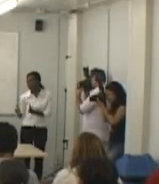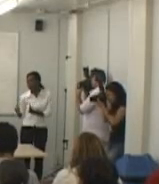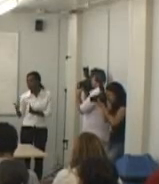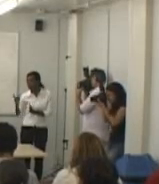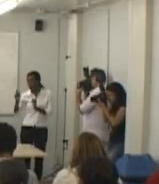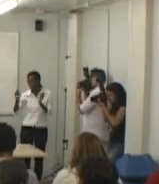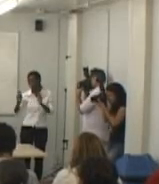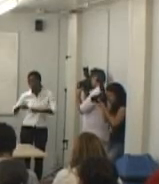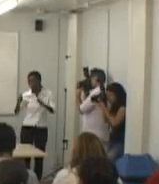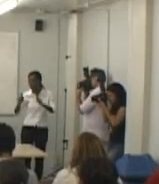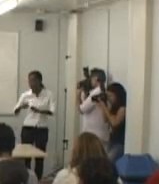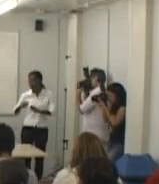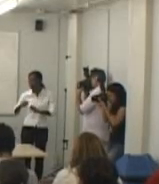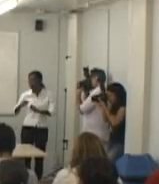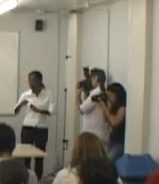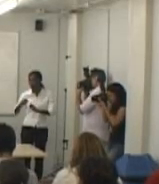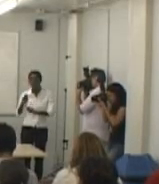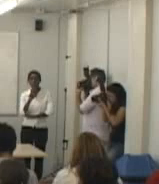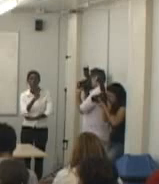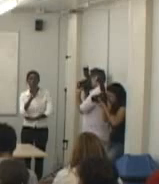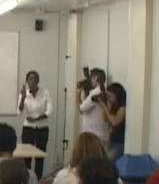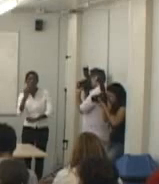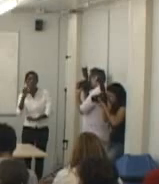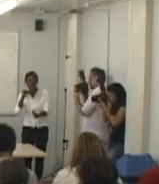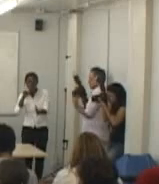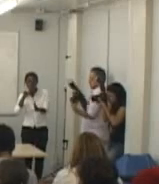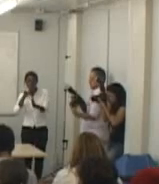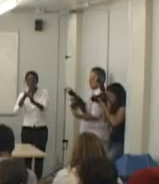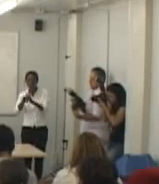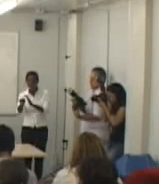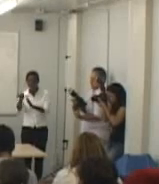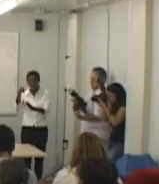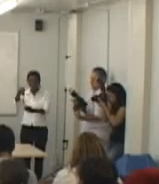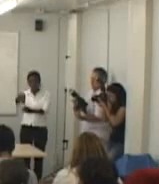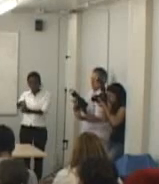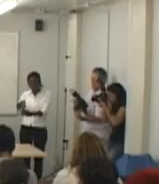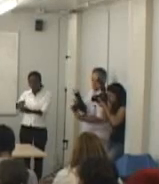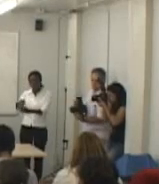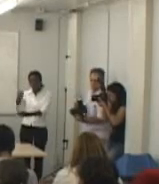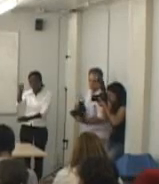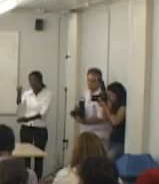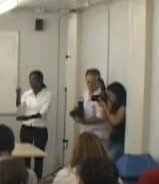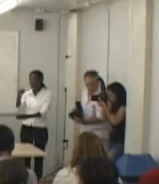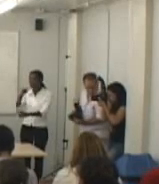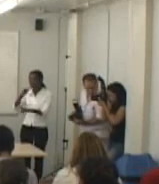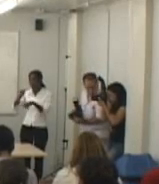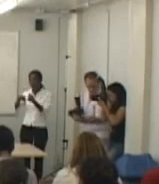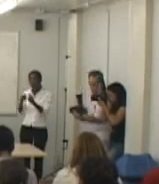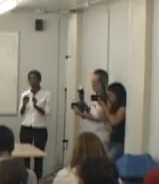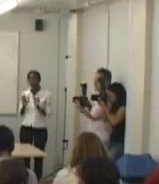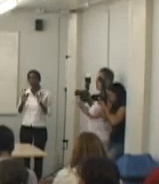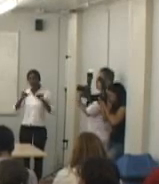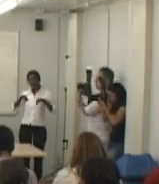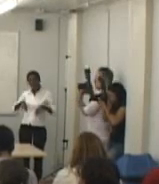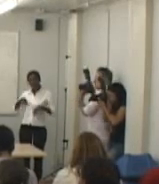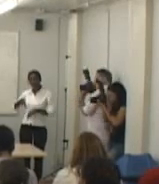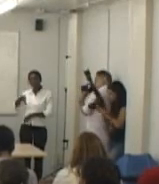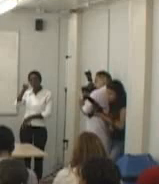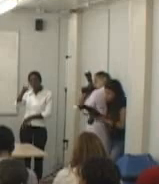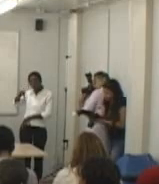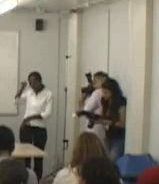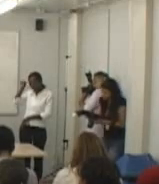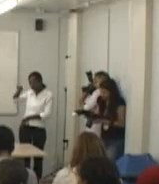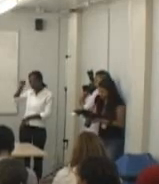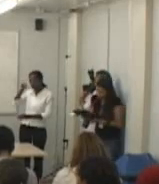colocar a o nome de vocês e a pergunta nós fecharemos tá e faremos o sorteio das